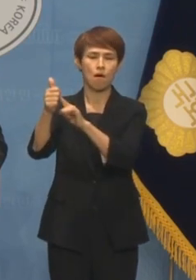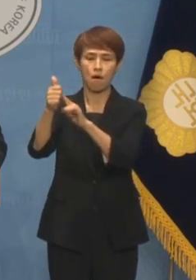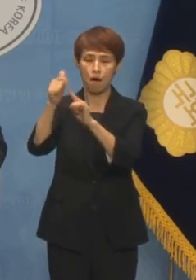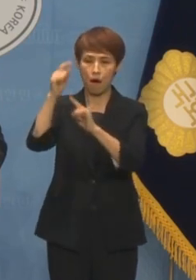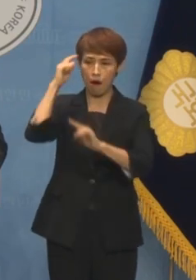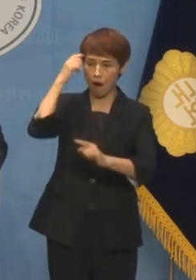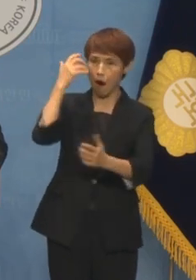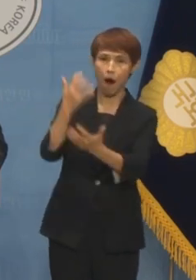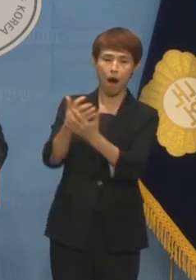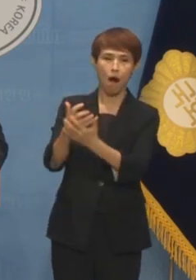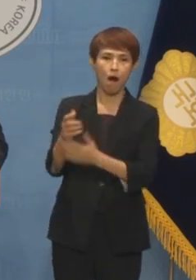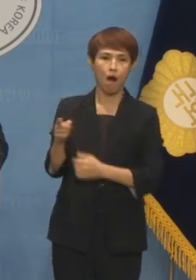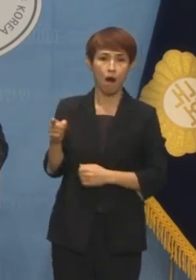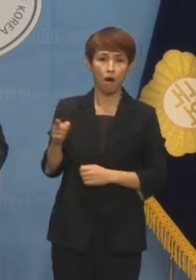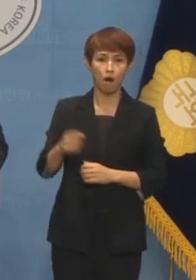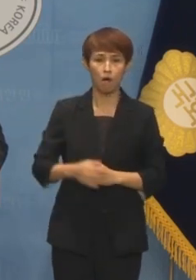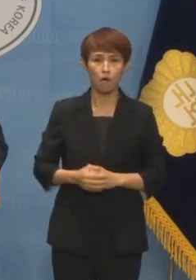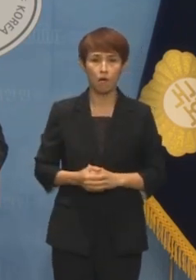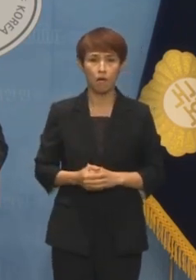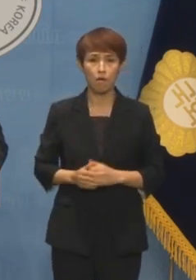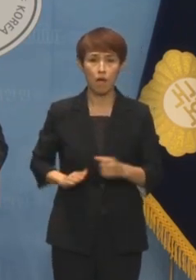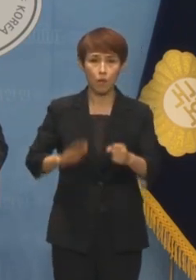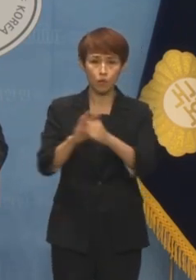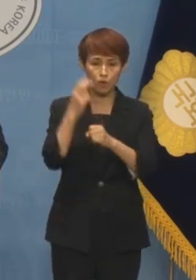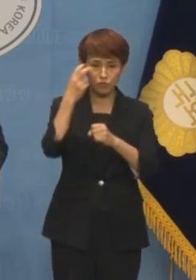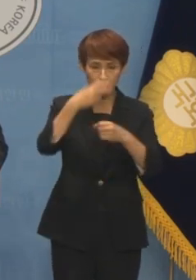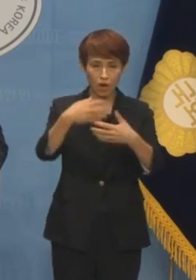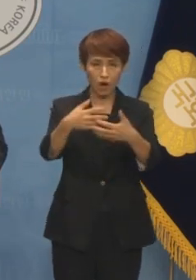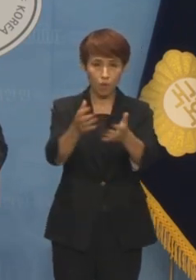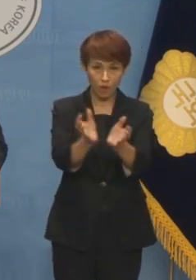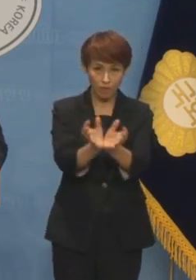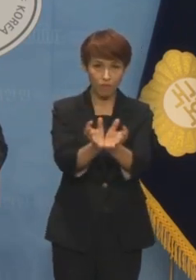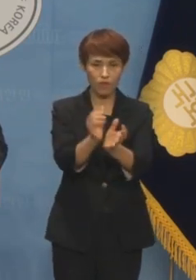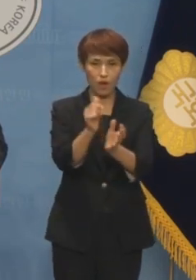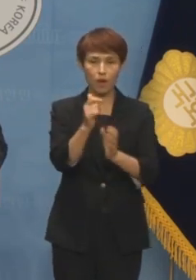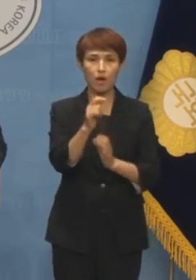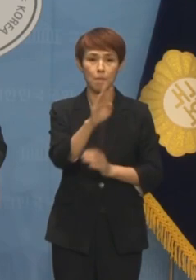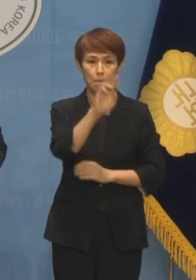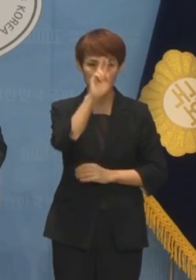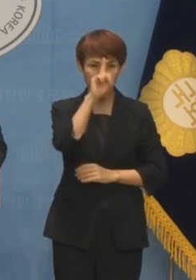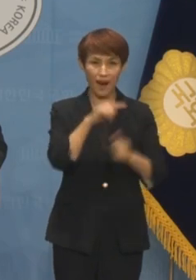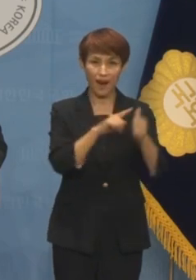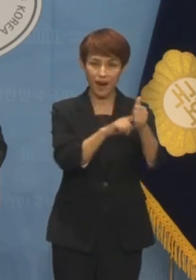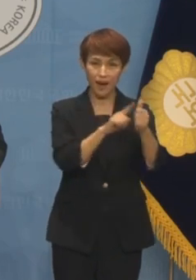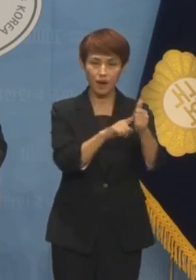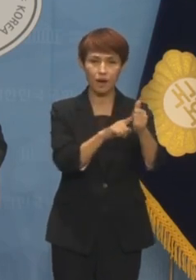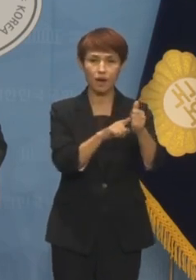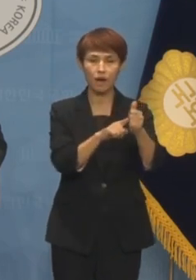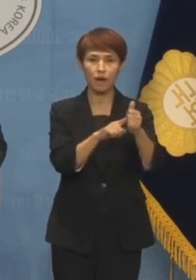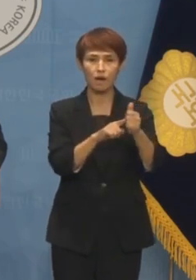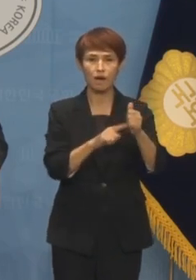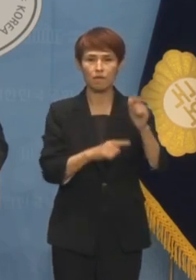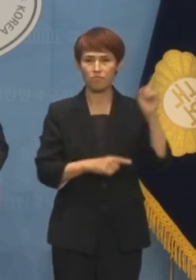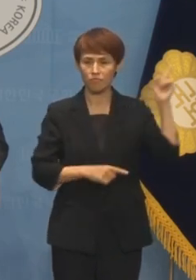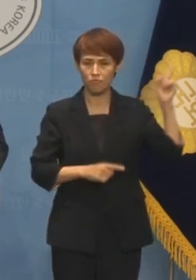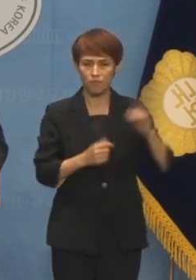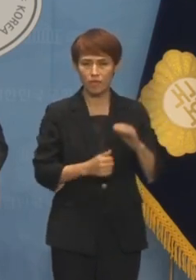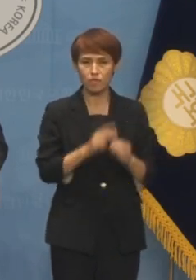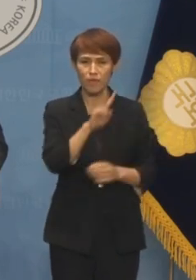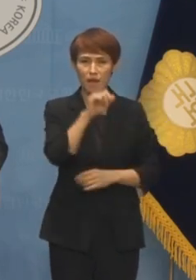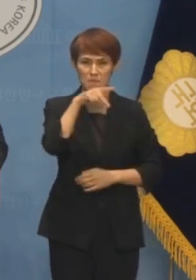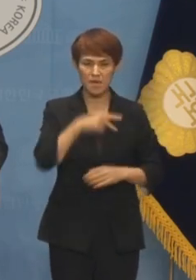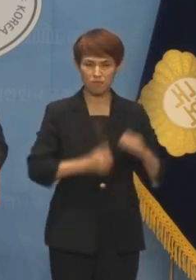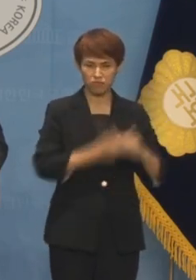놀라움을 금할 수 없습니다. 해병대 수사단을 이끌던 박정훈 대령이 VIP 경로서를 김계환